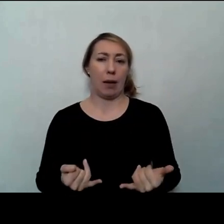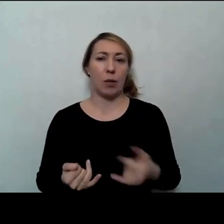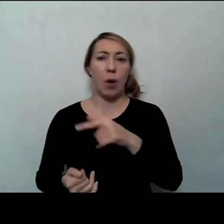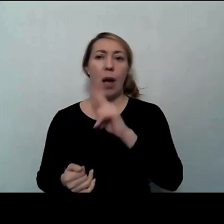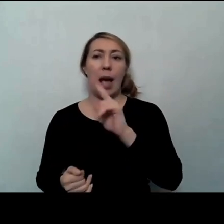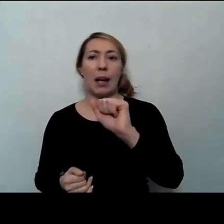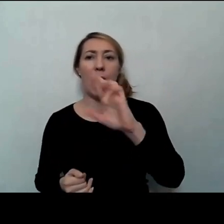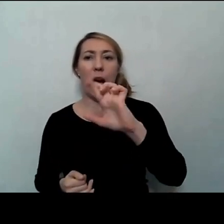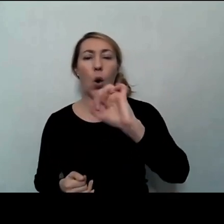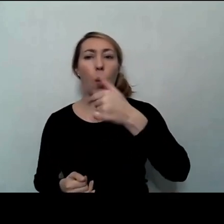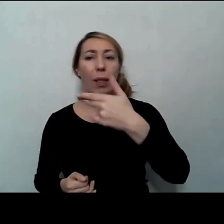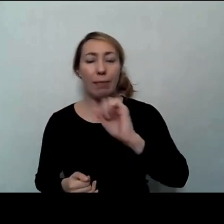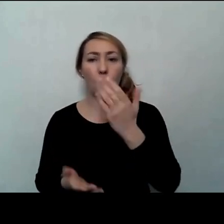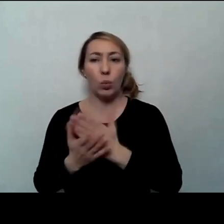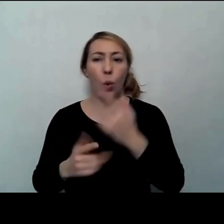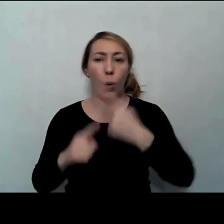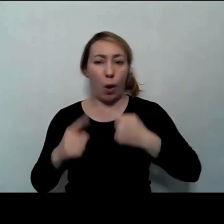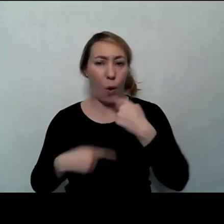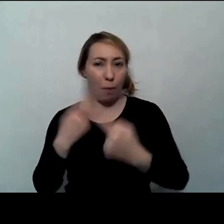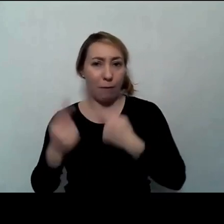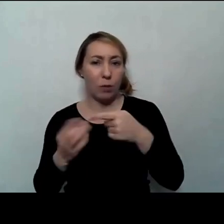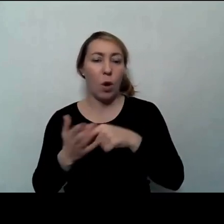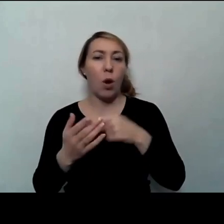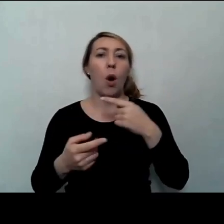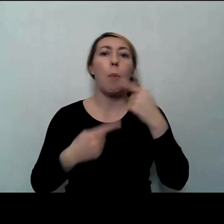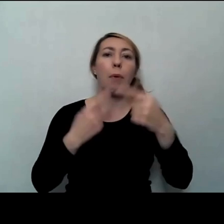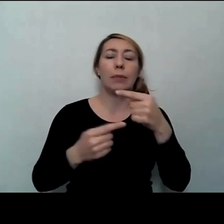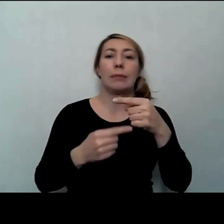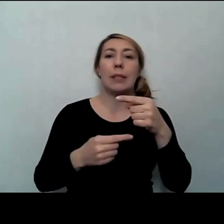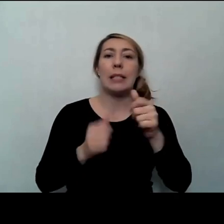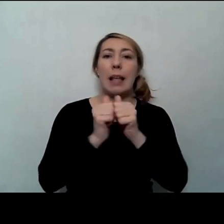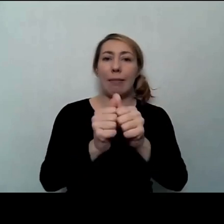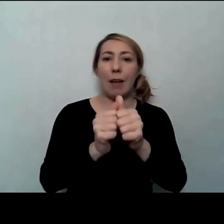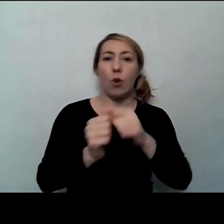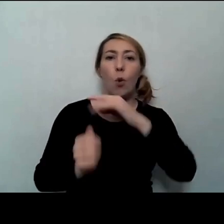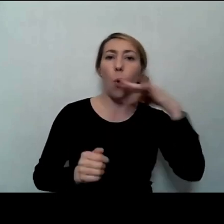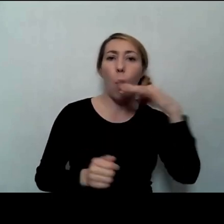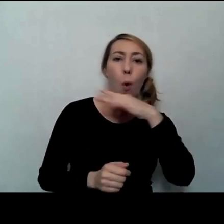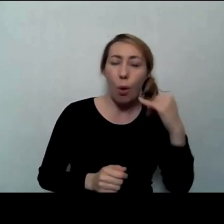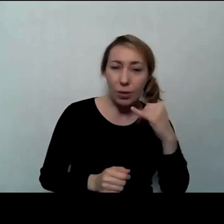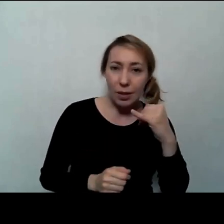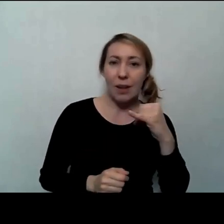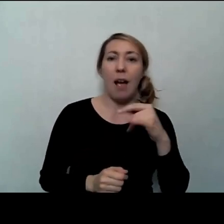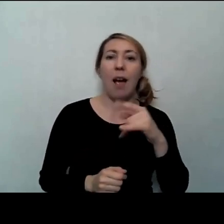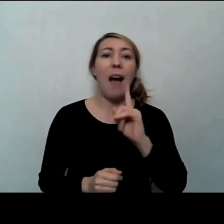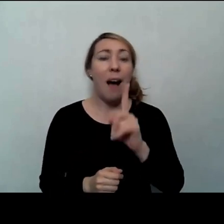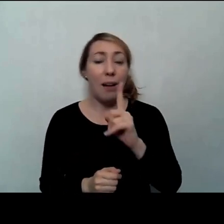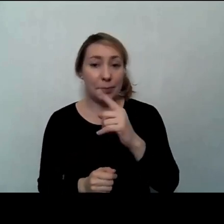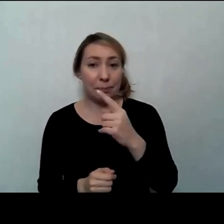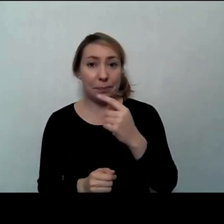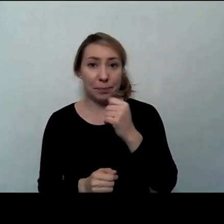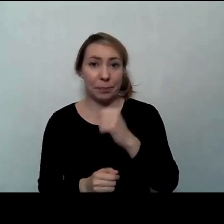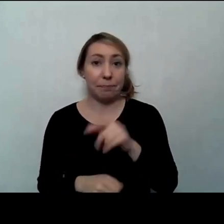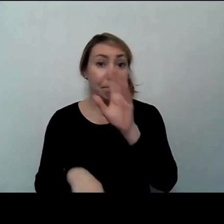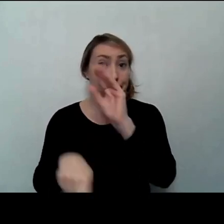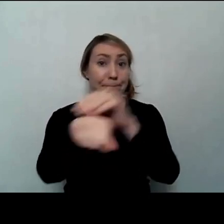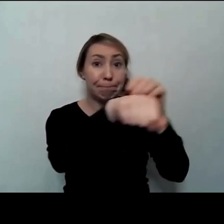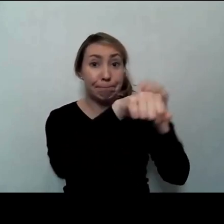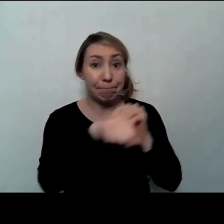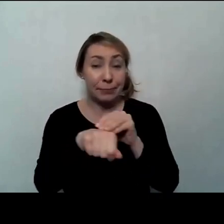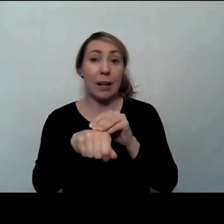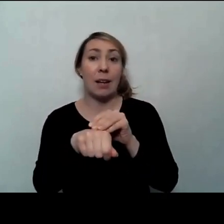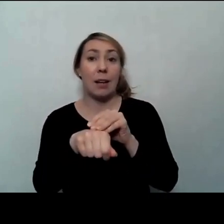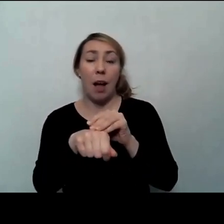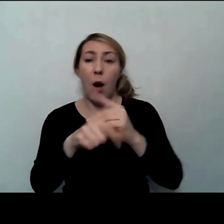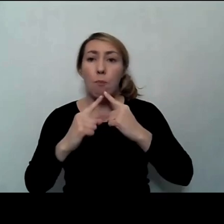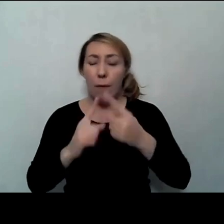tym, opisując to zadanie z kolorami na przykład, ale zwracam Państwa uwagę i myślę, że